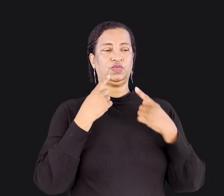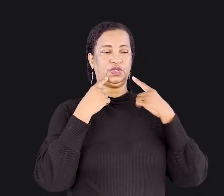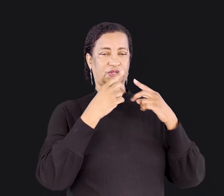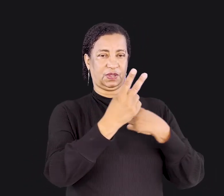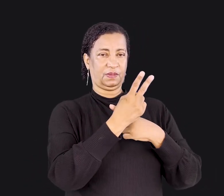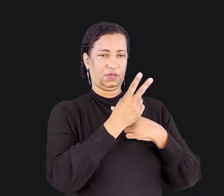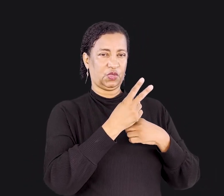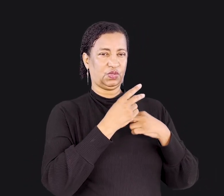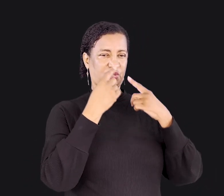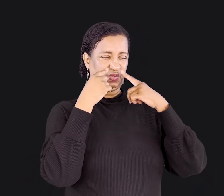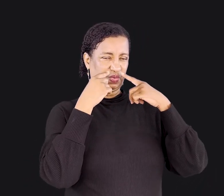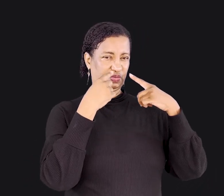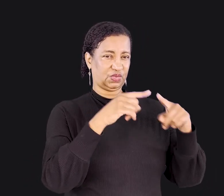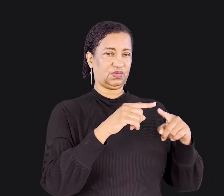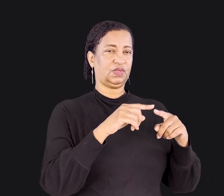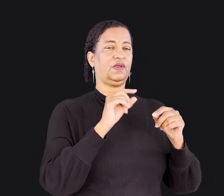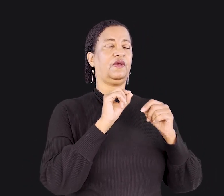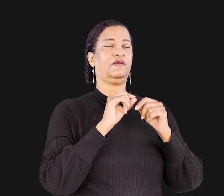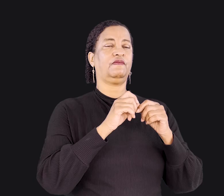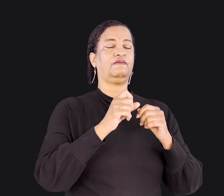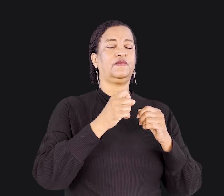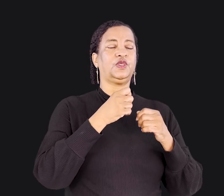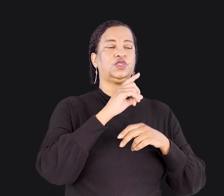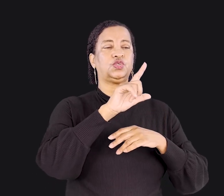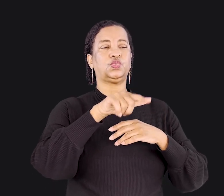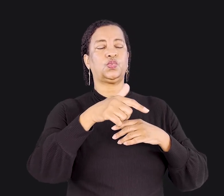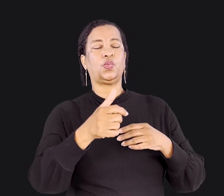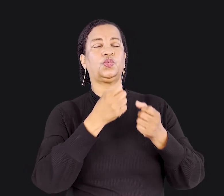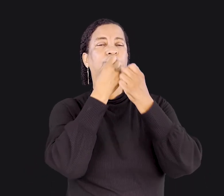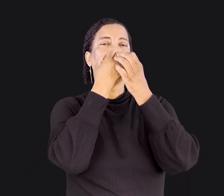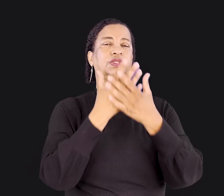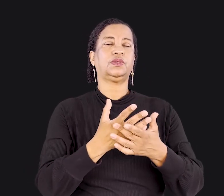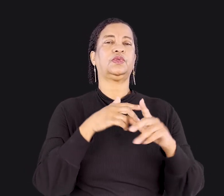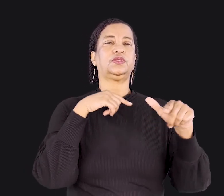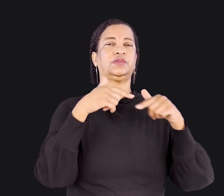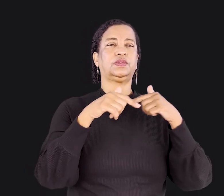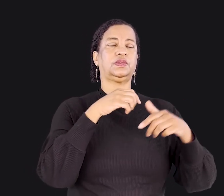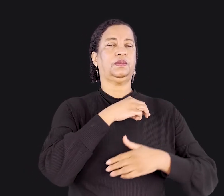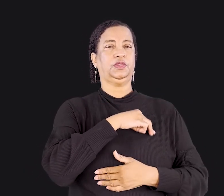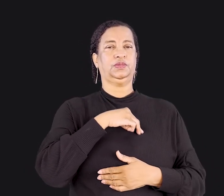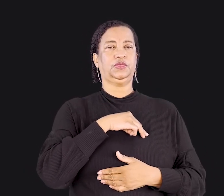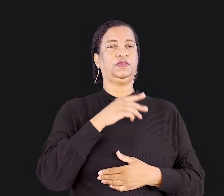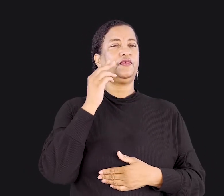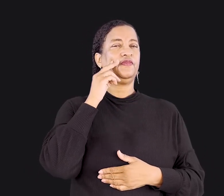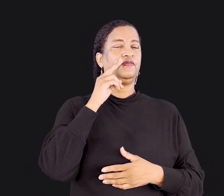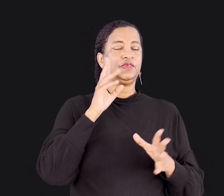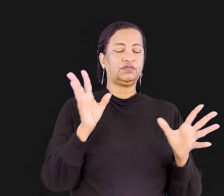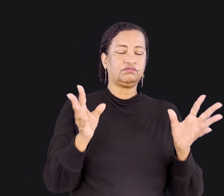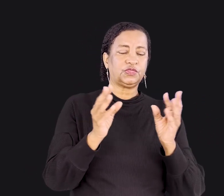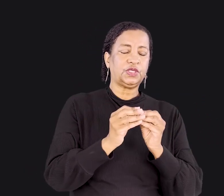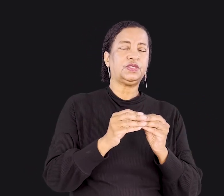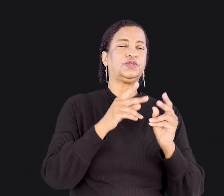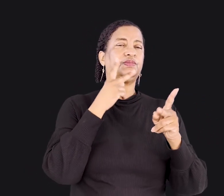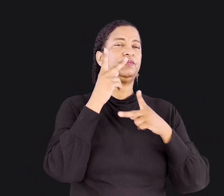acusações, fez outras declarações referentes à tarefa do ministro. Ouça com atenção este resumo parafraseado do que ele